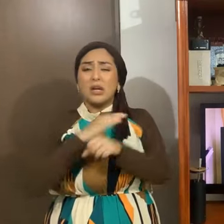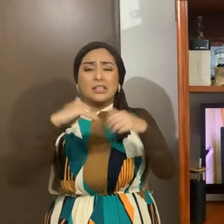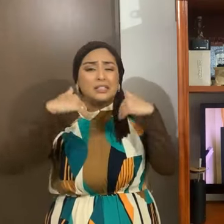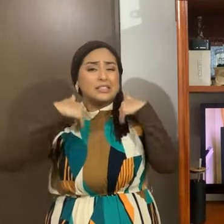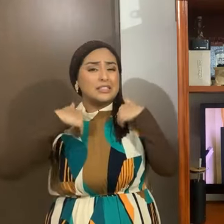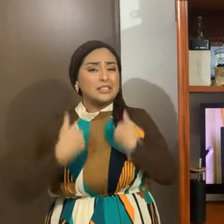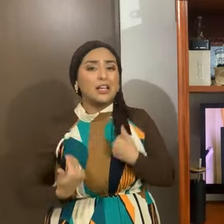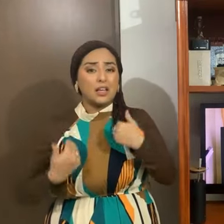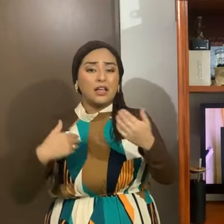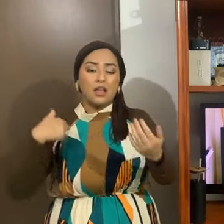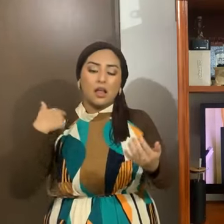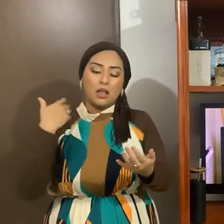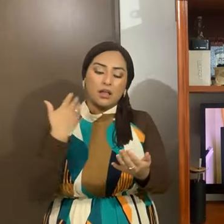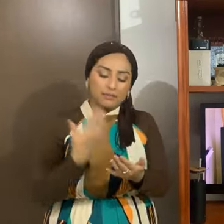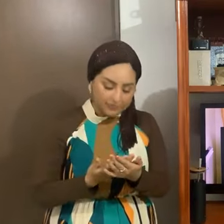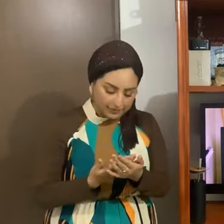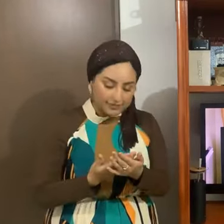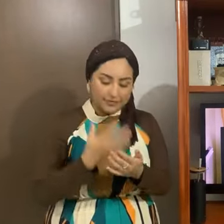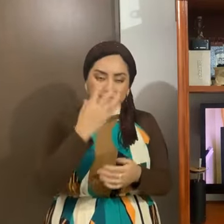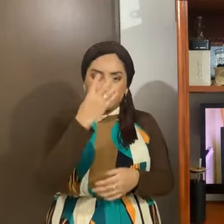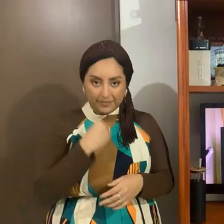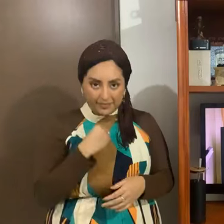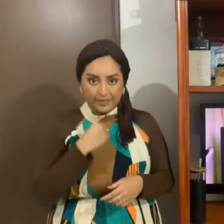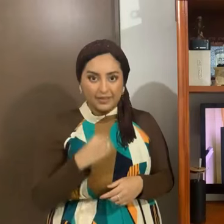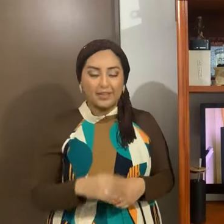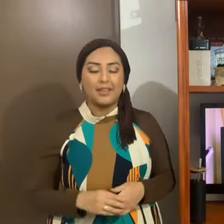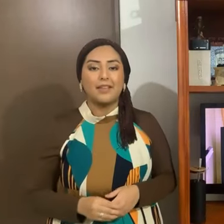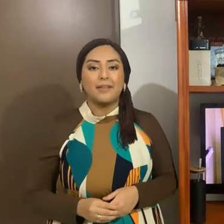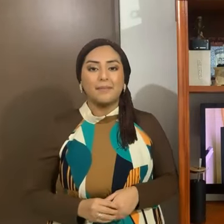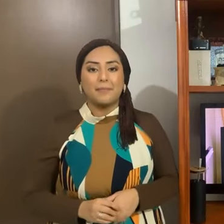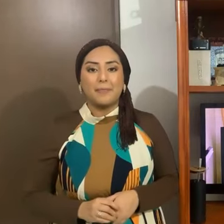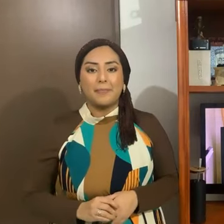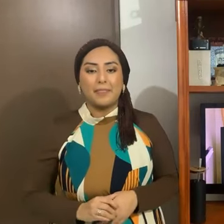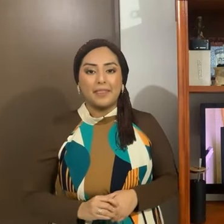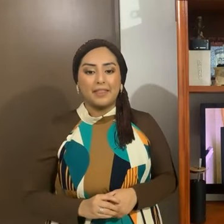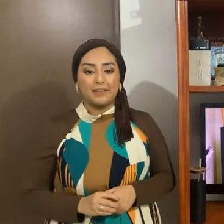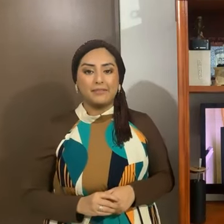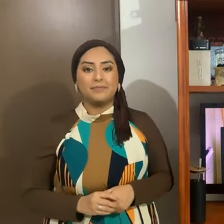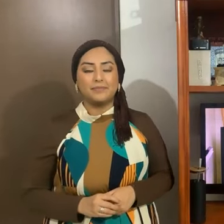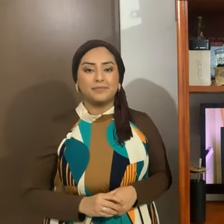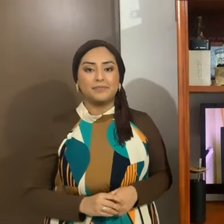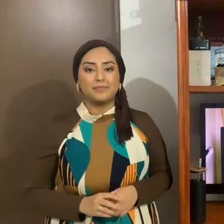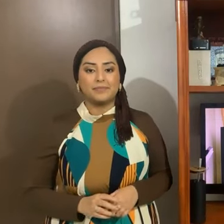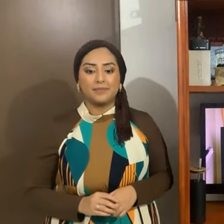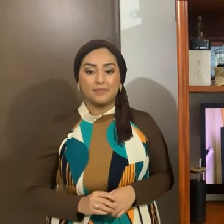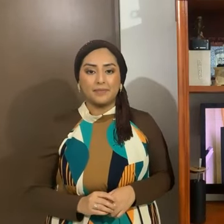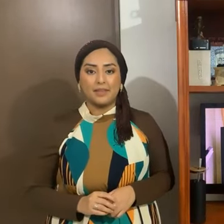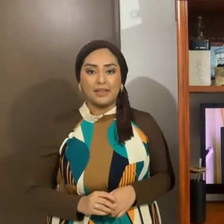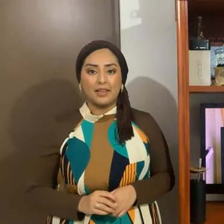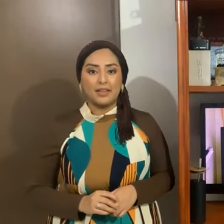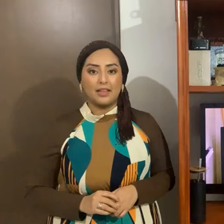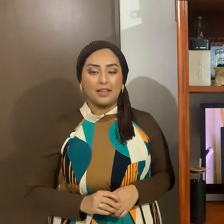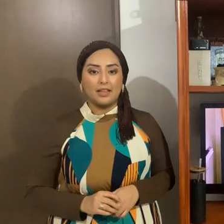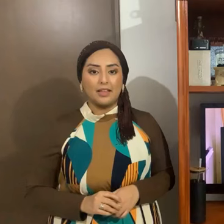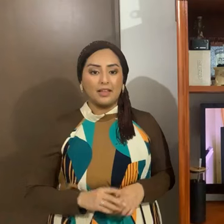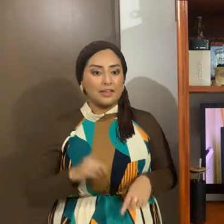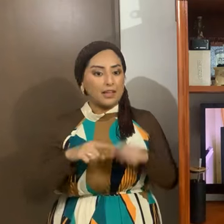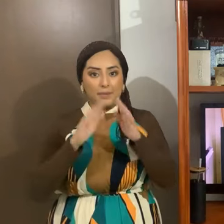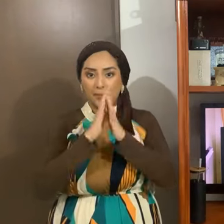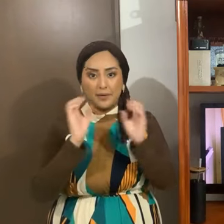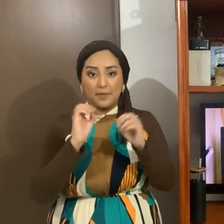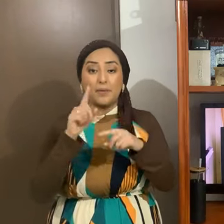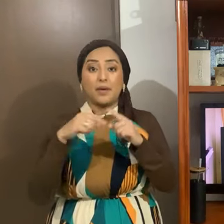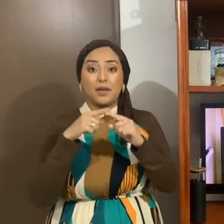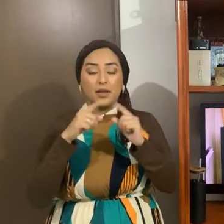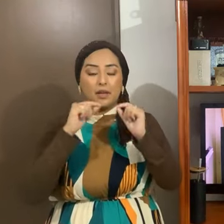ya casi te apagaste, esa es la palabra correcta, casi te apagaste y ya no supiste, ya no pudiste orar. Bueno,